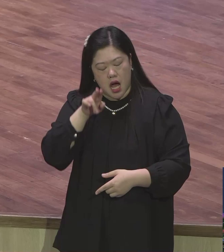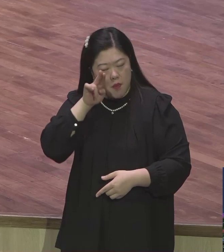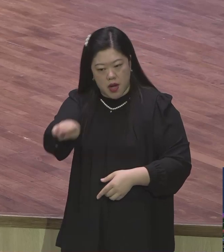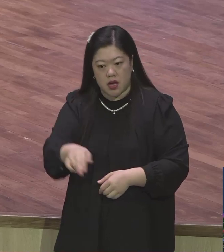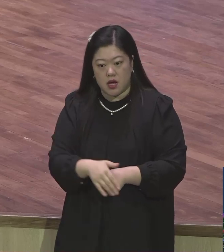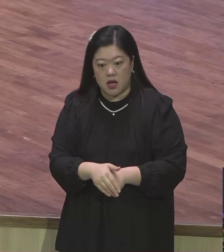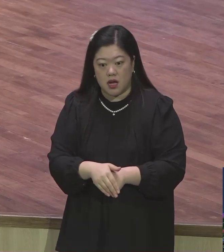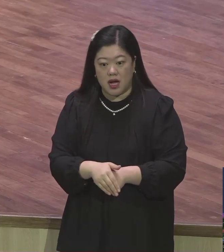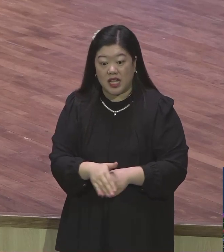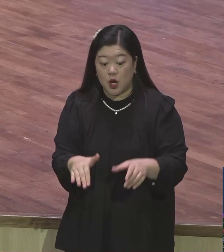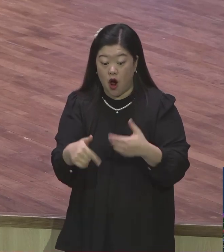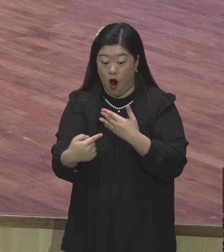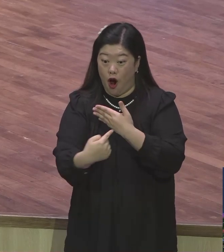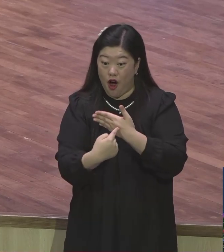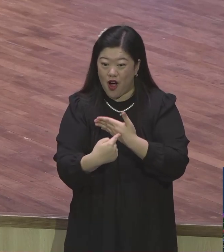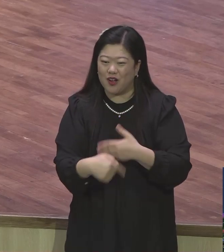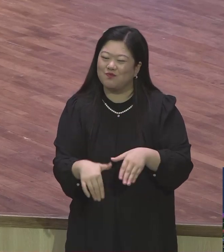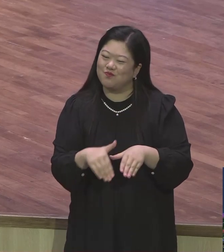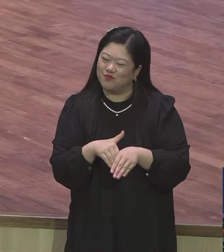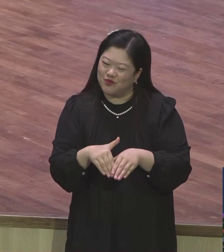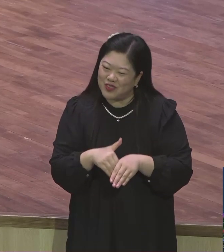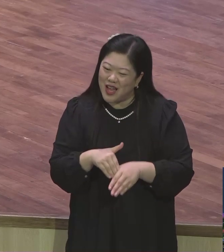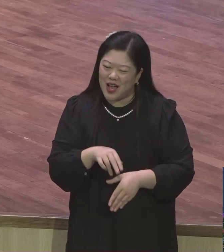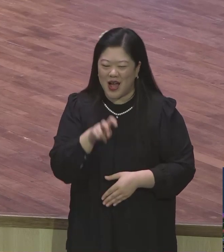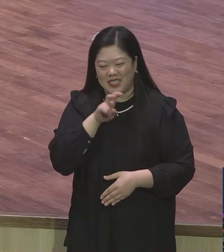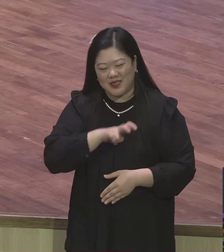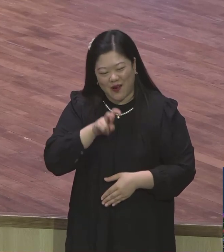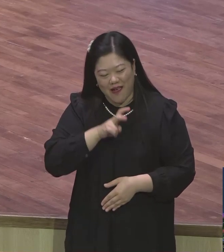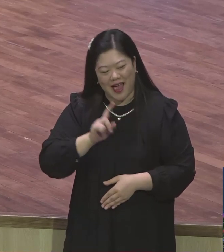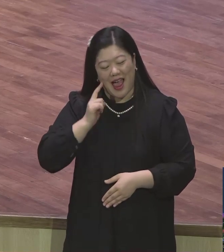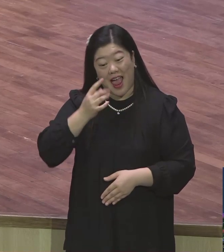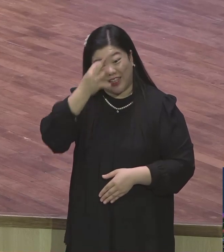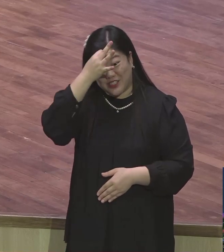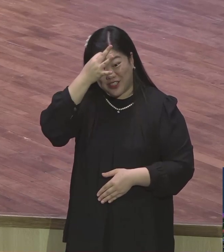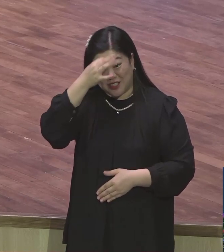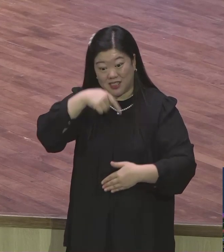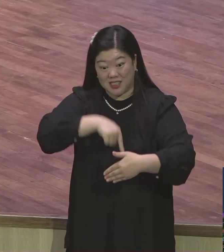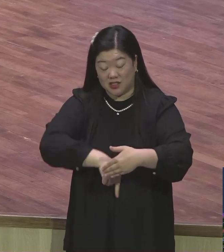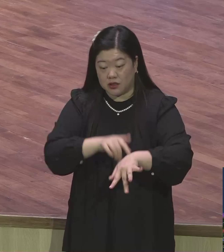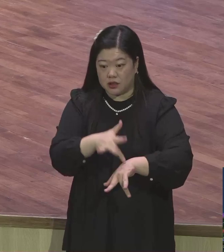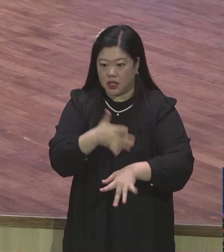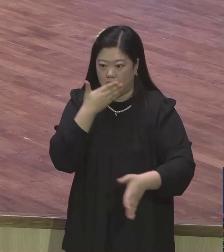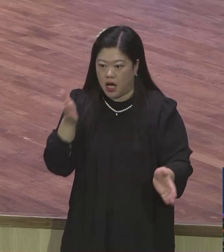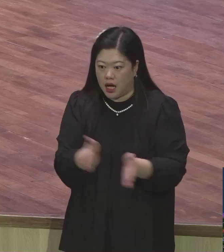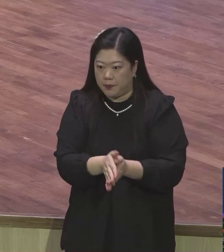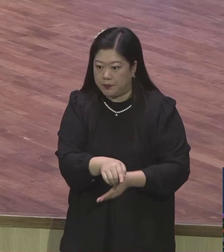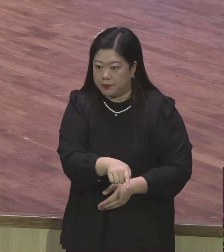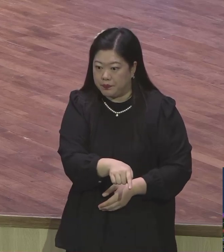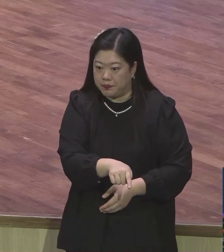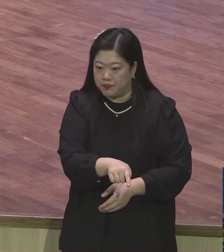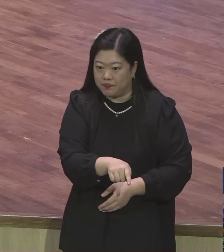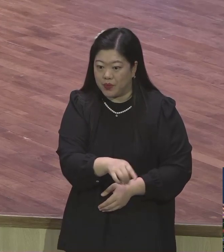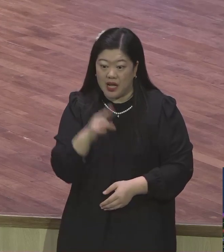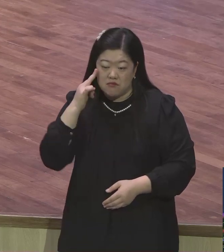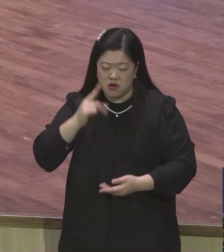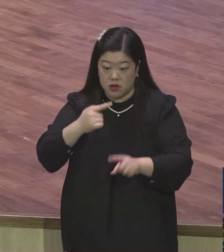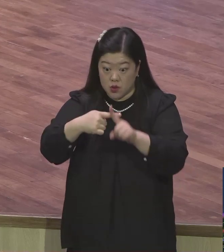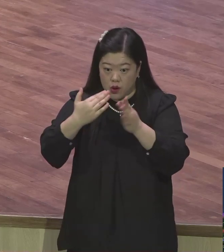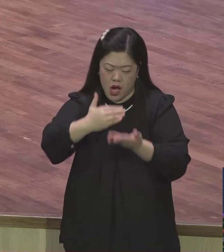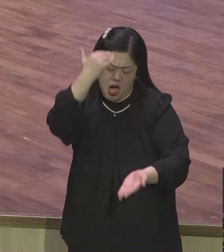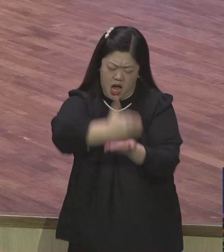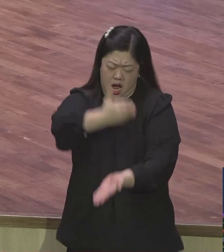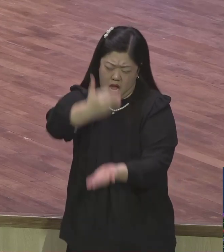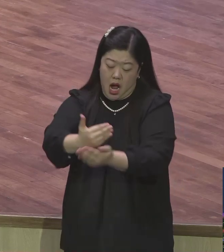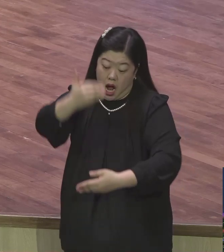거의 다 잡았다니까요 지금. 교회 문 다 유럽 다 문 닫게 만들고 지금 문 교회 문 다 쓰러지게 만들고 교회 싹 없애는